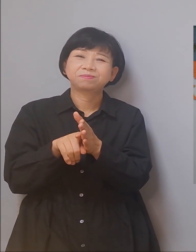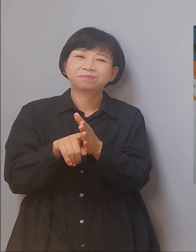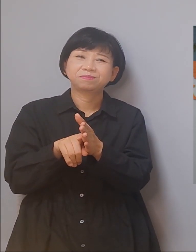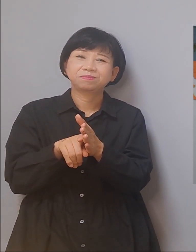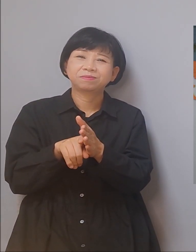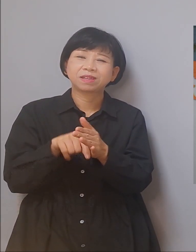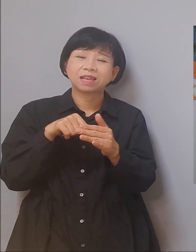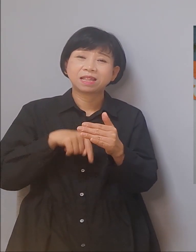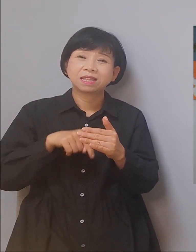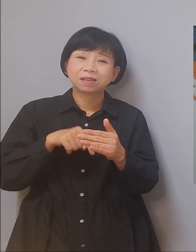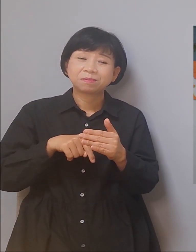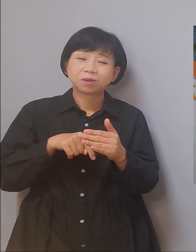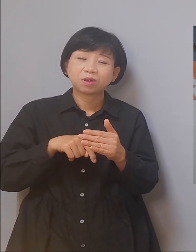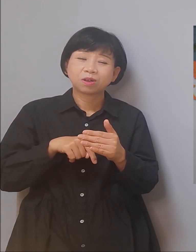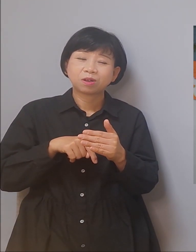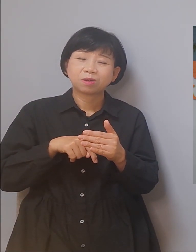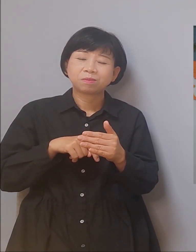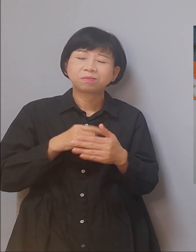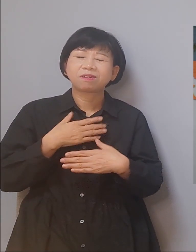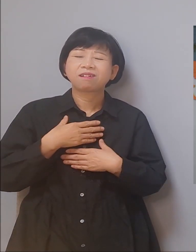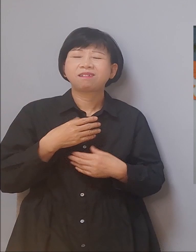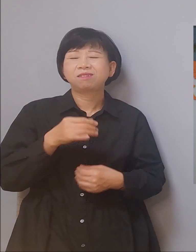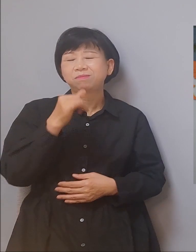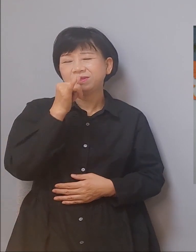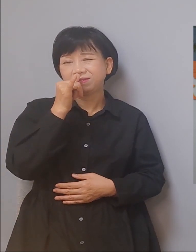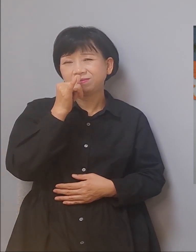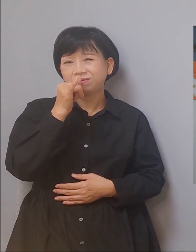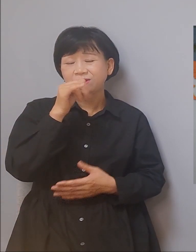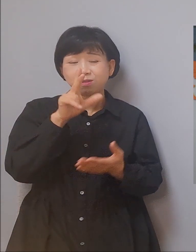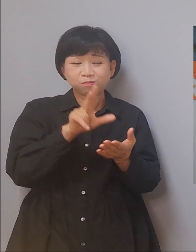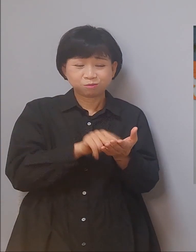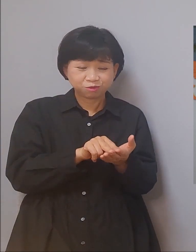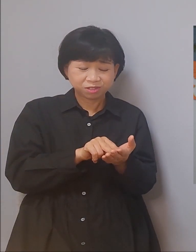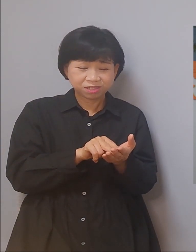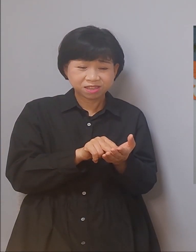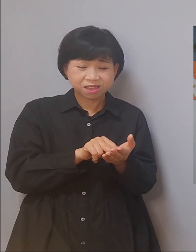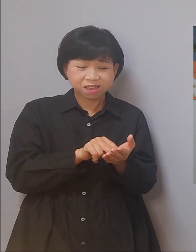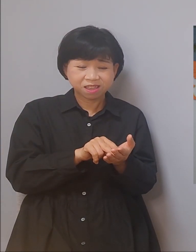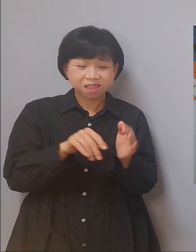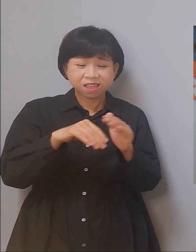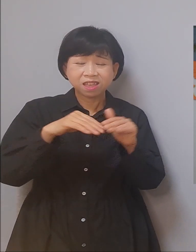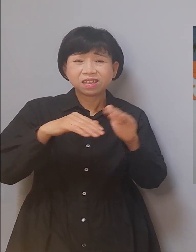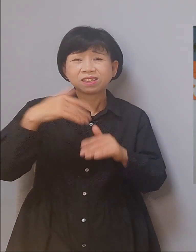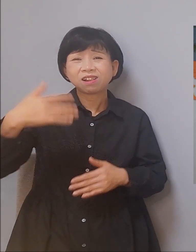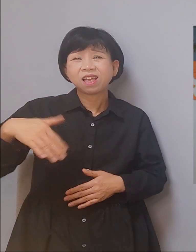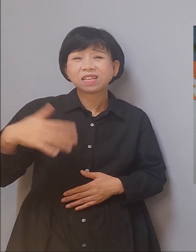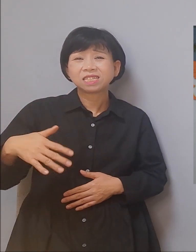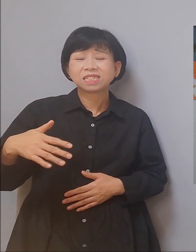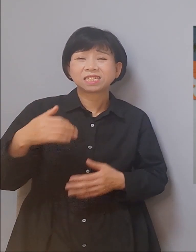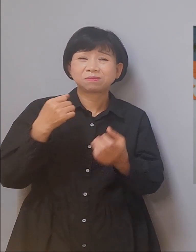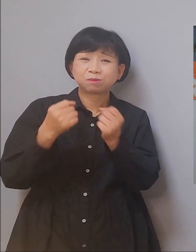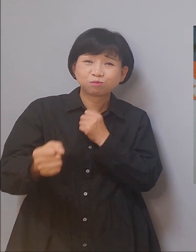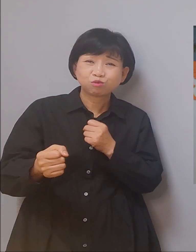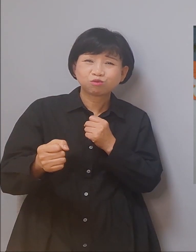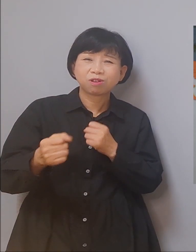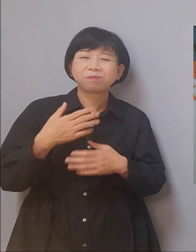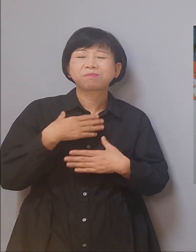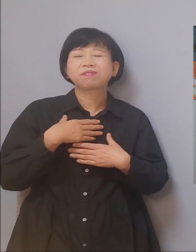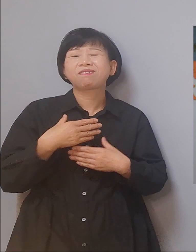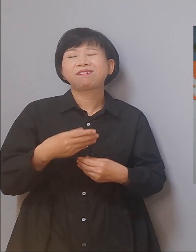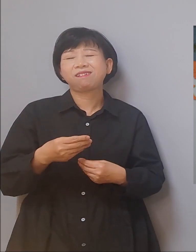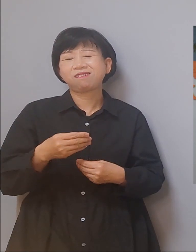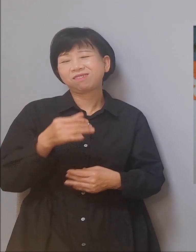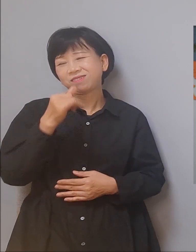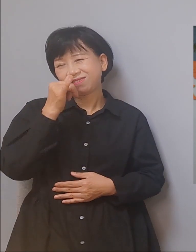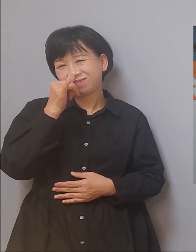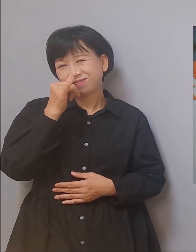안에 평안이 찾아오는 겁니다. 문제가 해결되지 않더라도, 상황이 나아지지 않더라도 주님이 나와 함께 하시기에